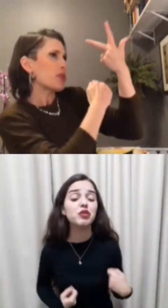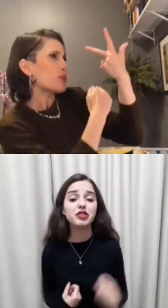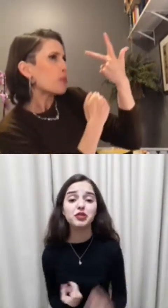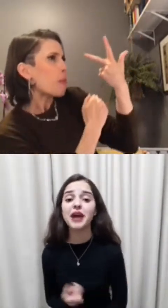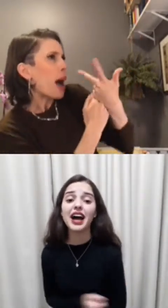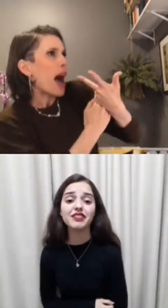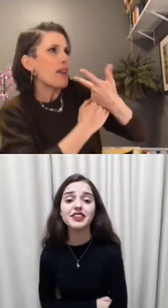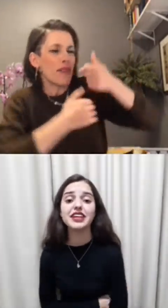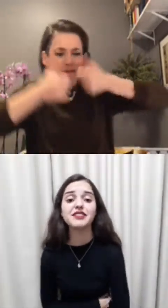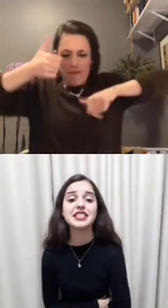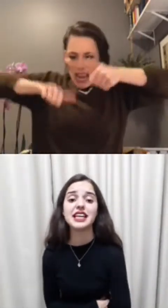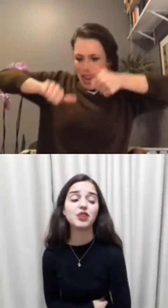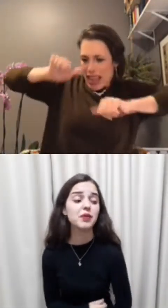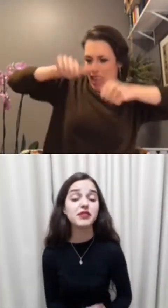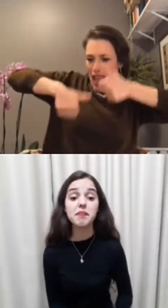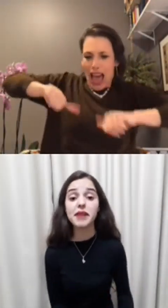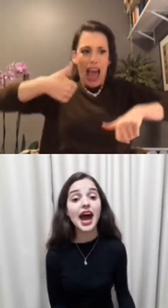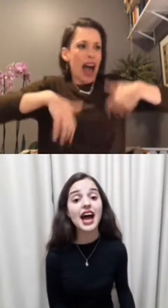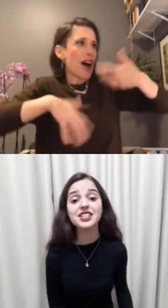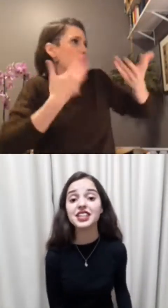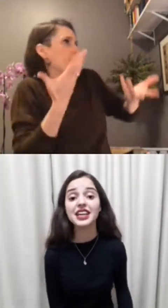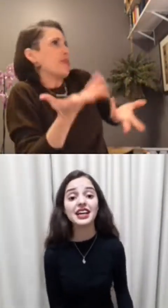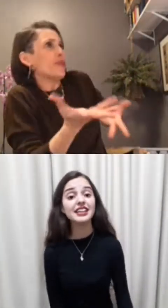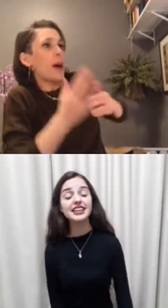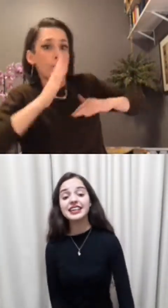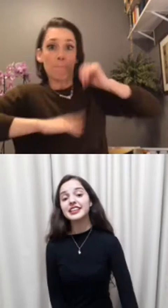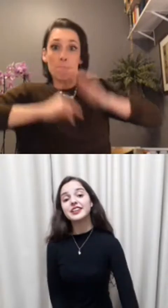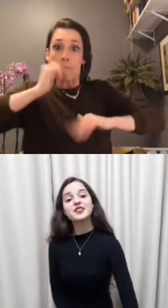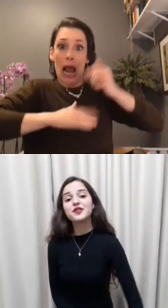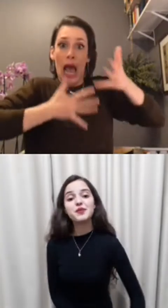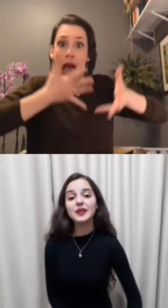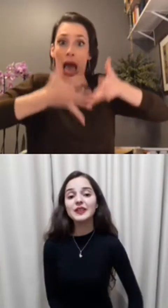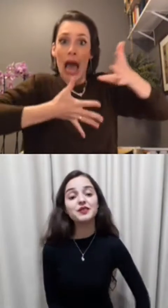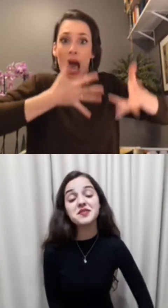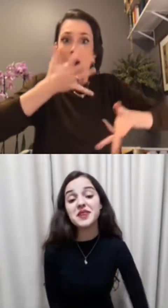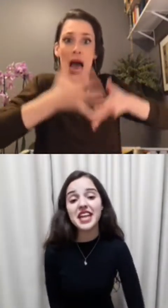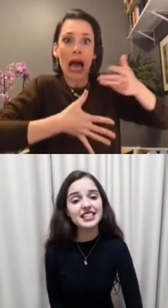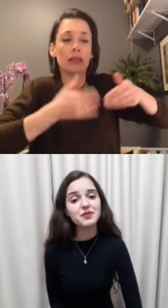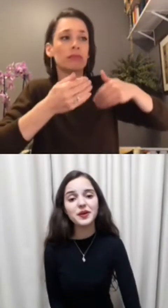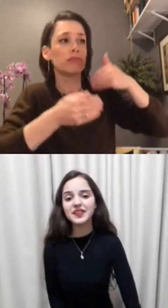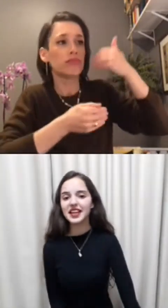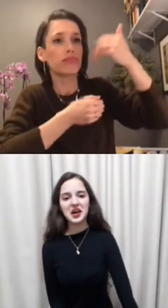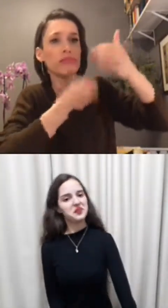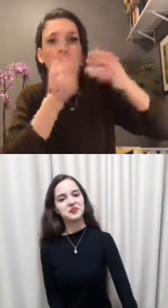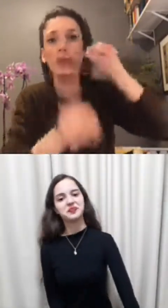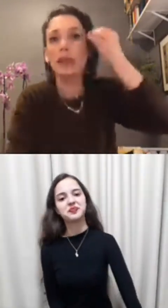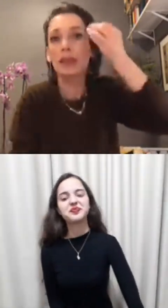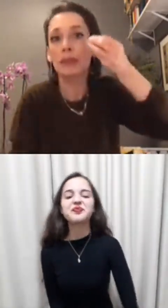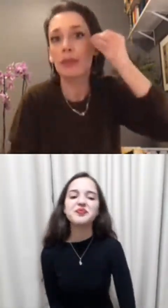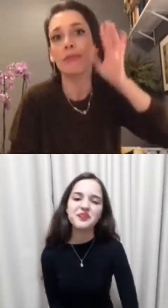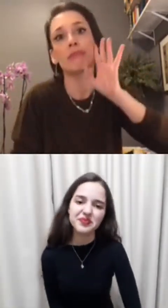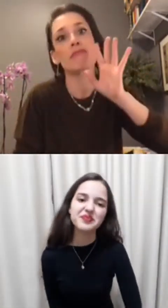eu me filmava fazendo a prova prática. Nossa, foi uma experiência muito legal.